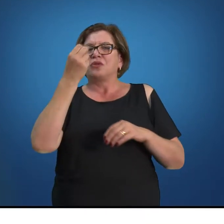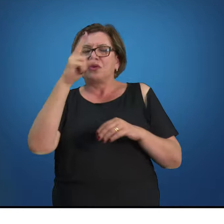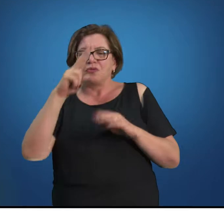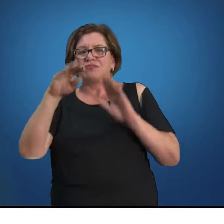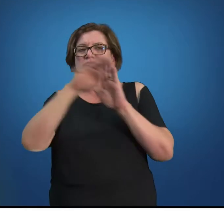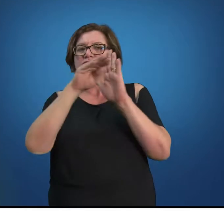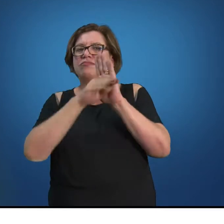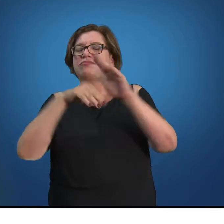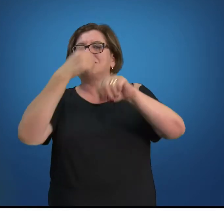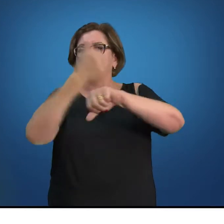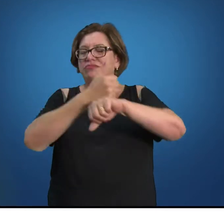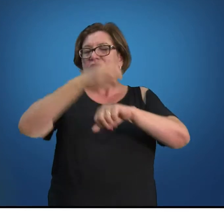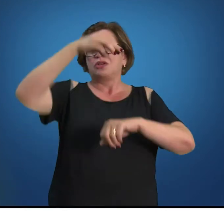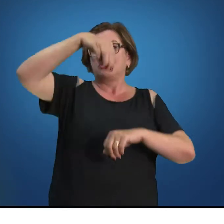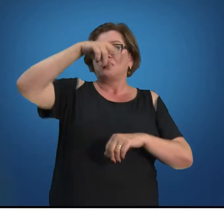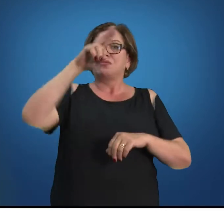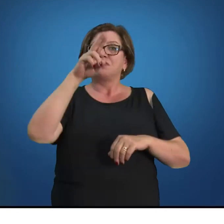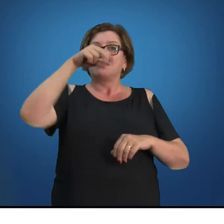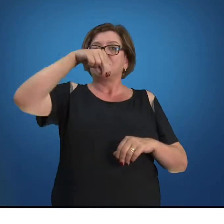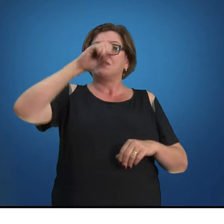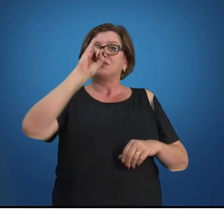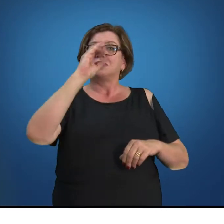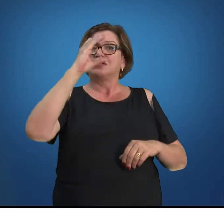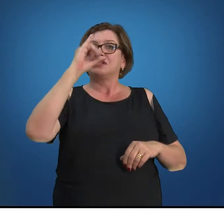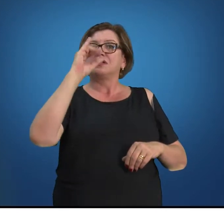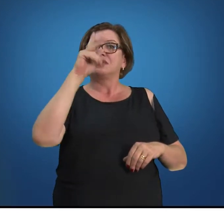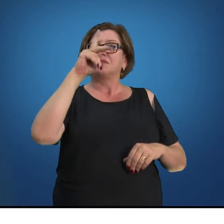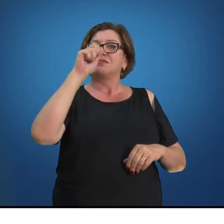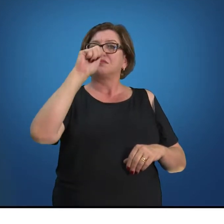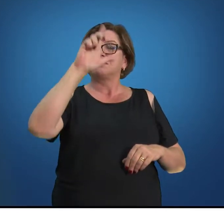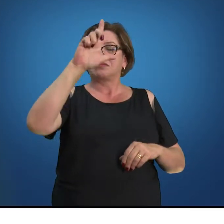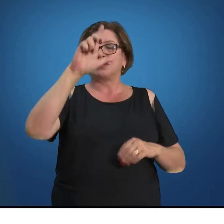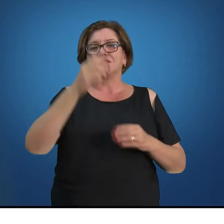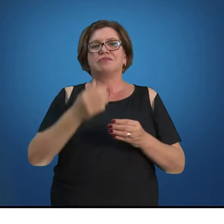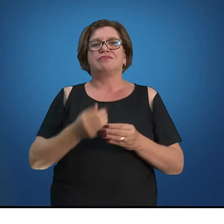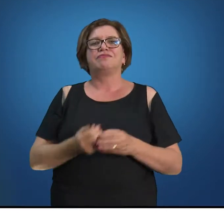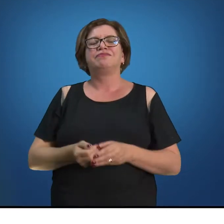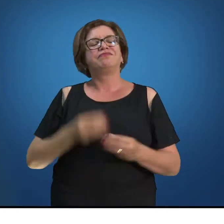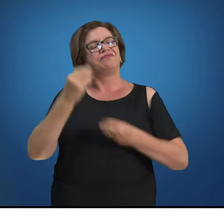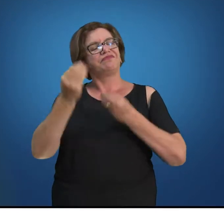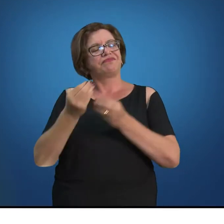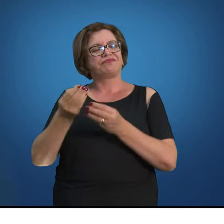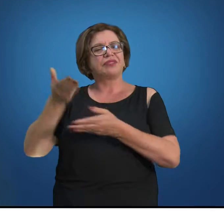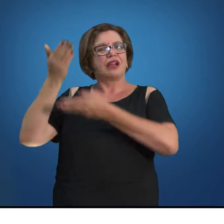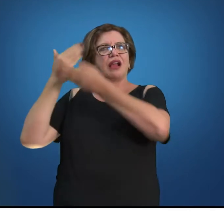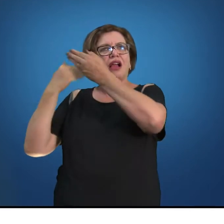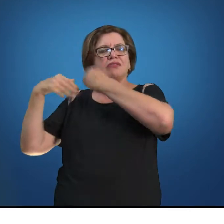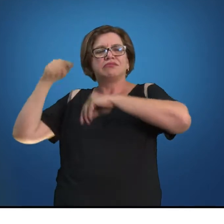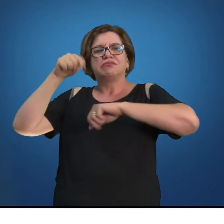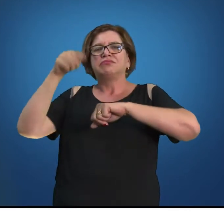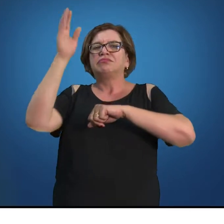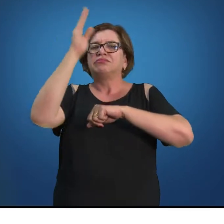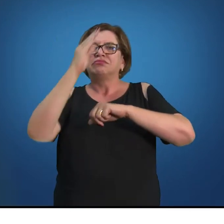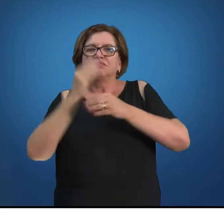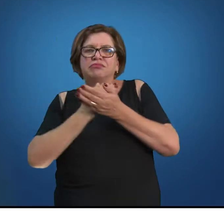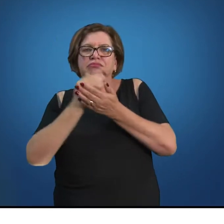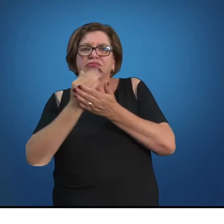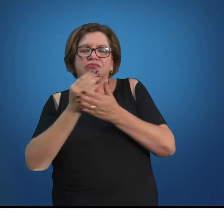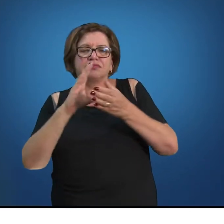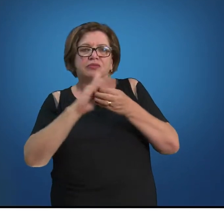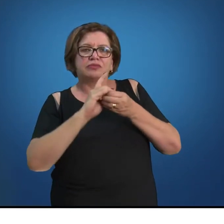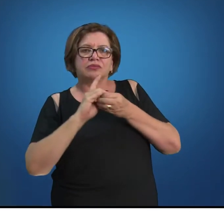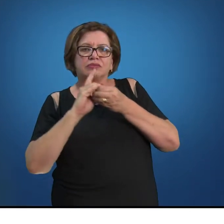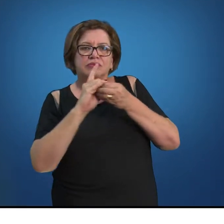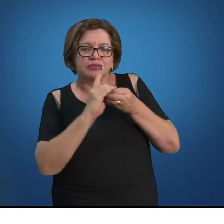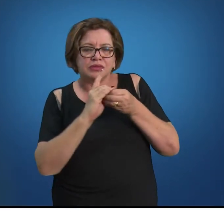1980, vivemos no país um processo de redemocratização, num movimento que ainda não foi encerrado de reforma